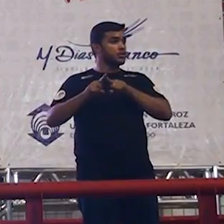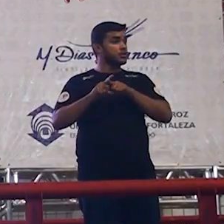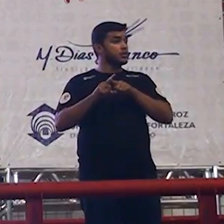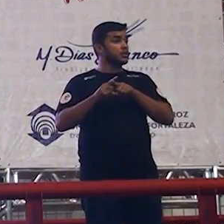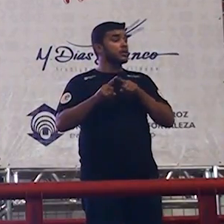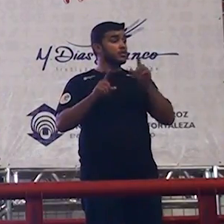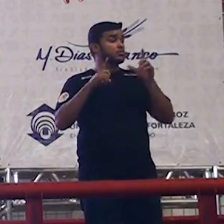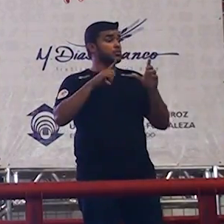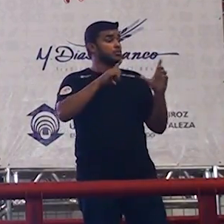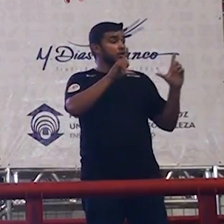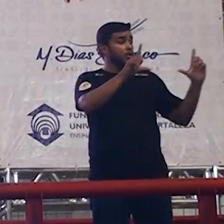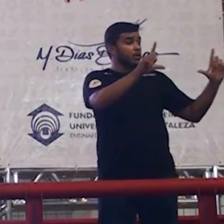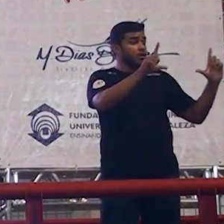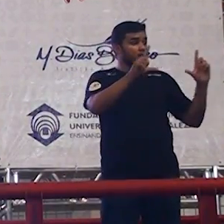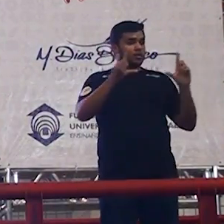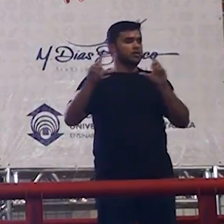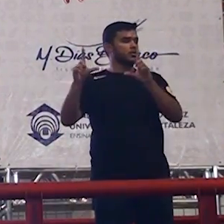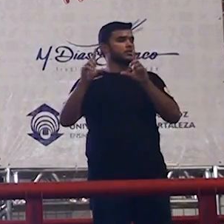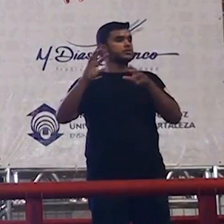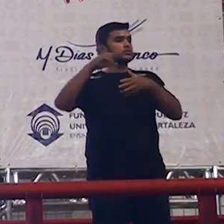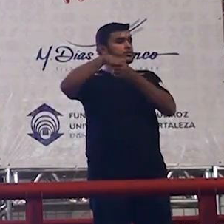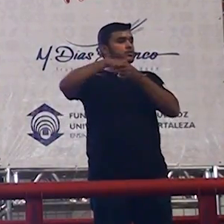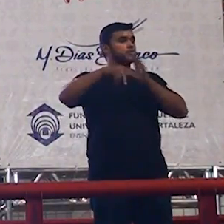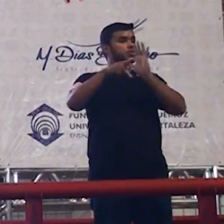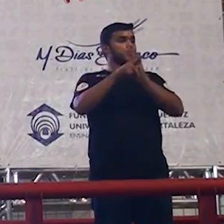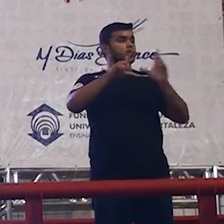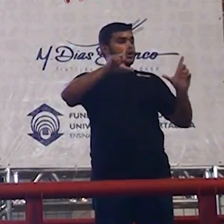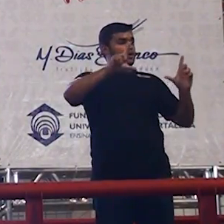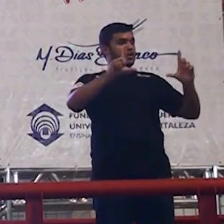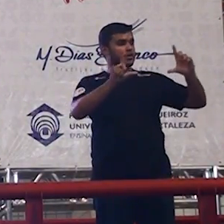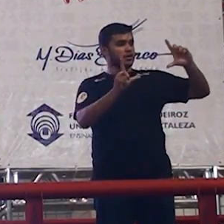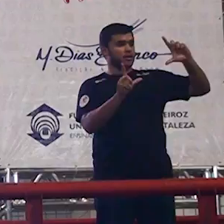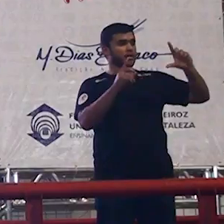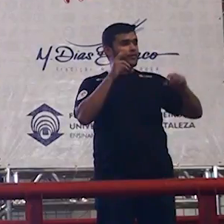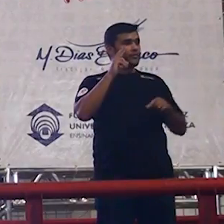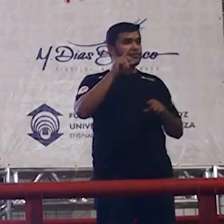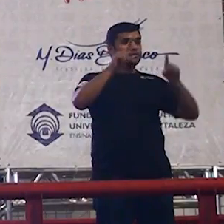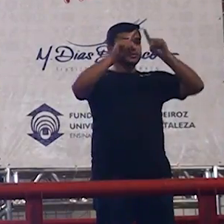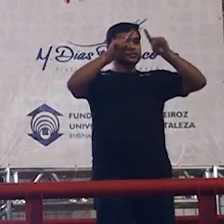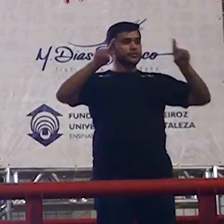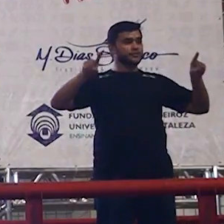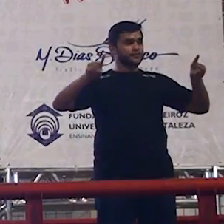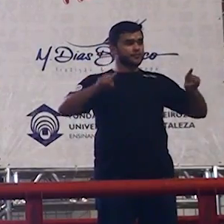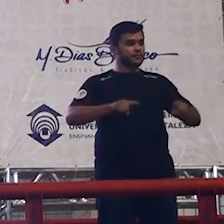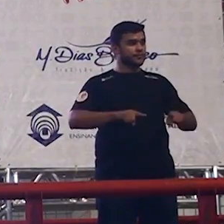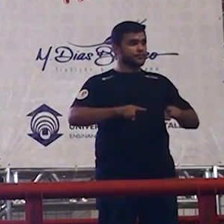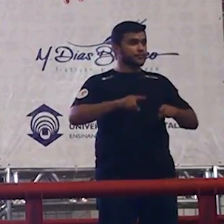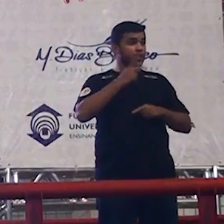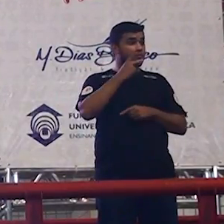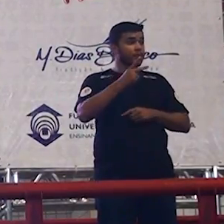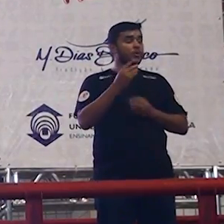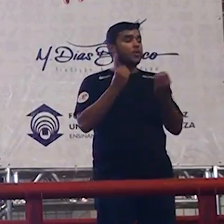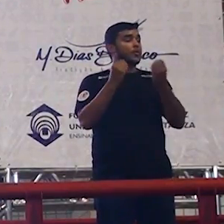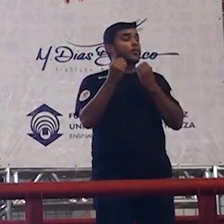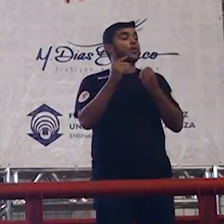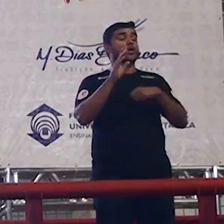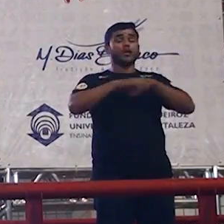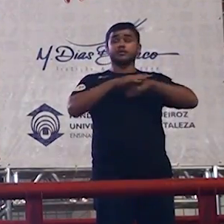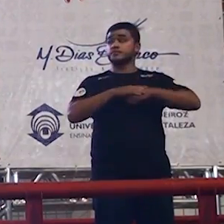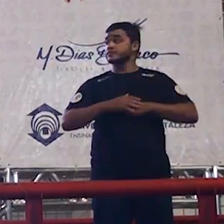todo quadrado também é um losango. Como é calculado do losango? Diagonal